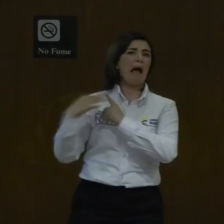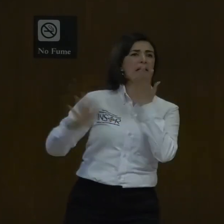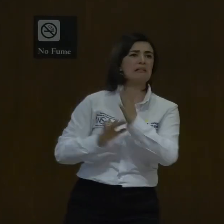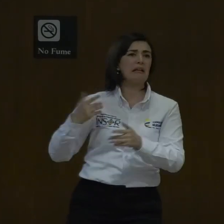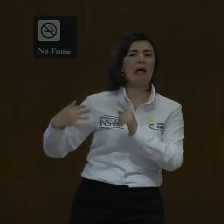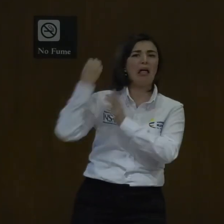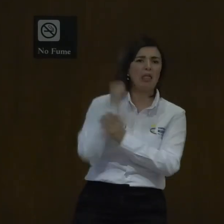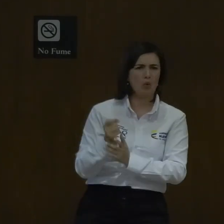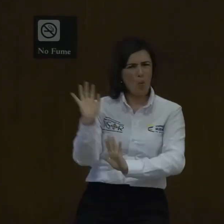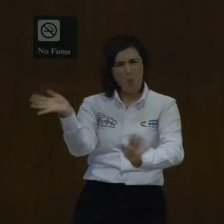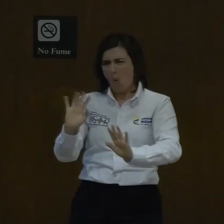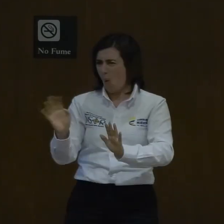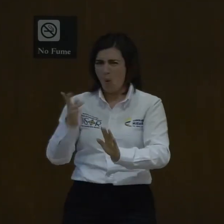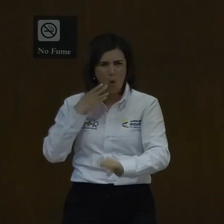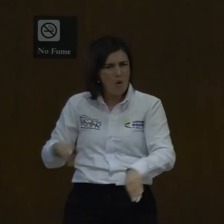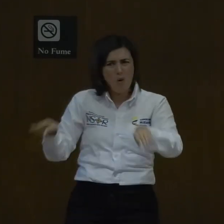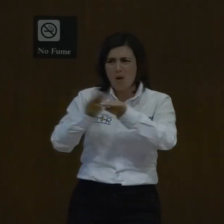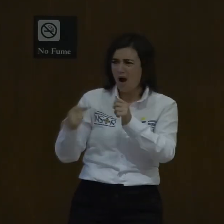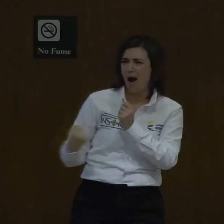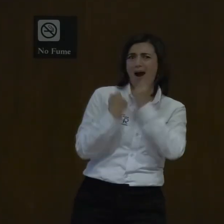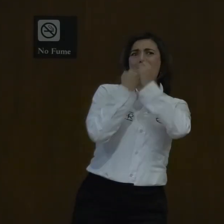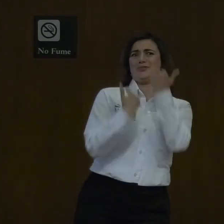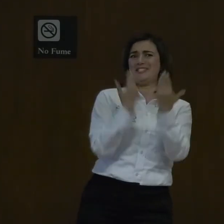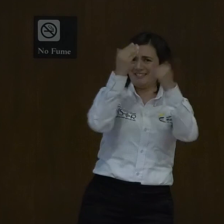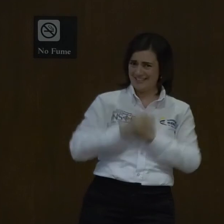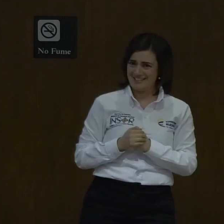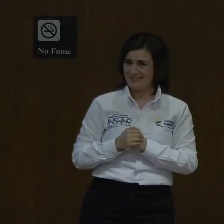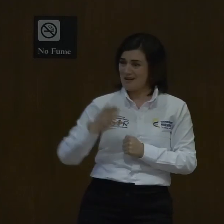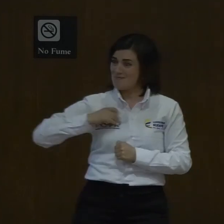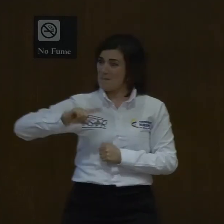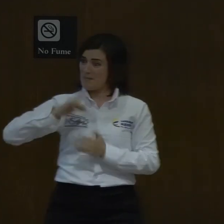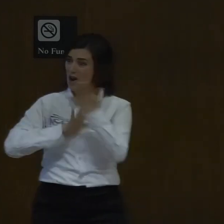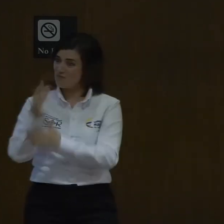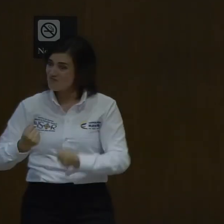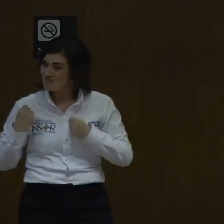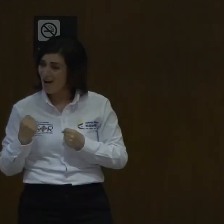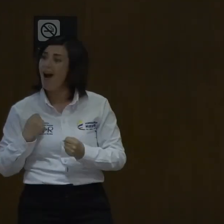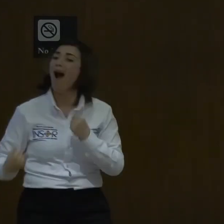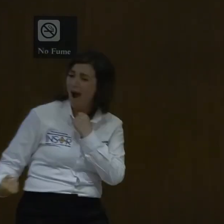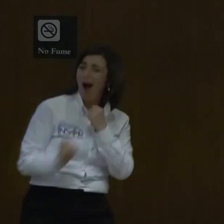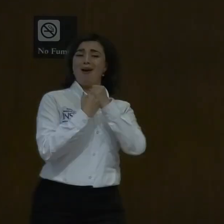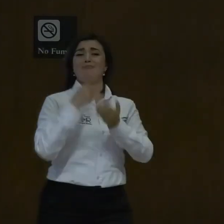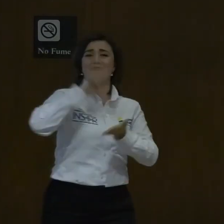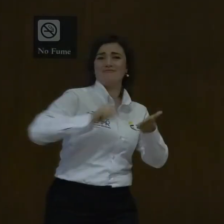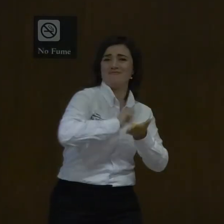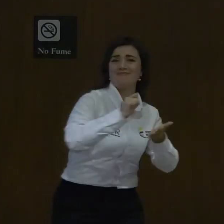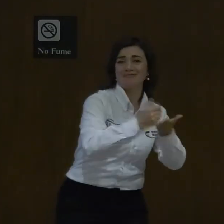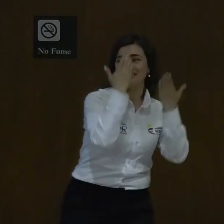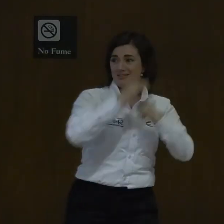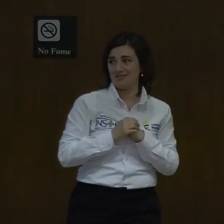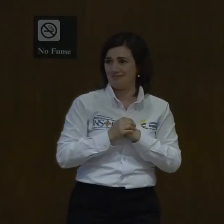La lengua de señas apoya el desarrollo del lenguaje hablado a pesar de que esté en una modalidad